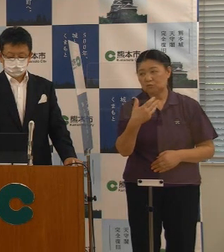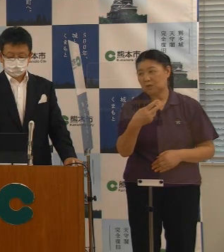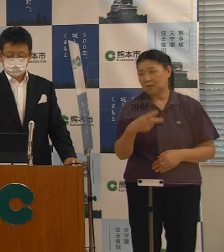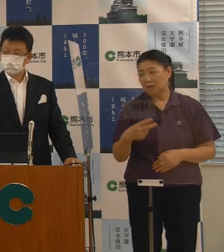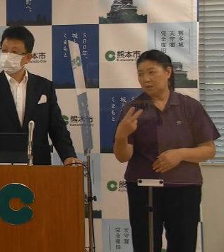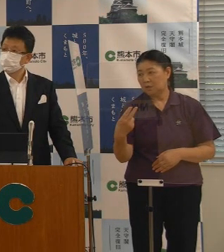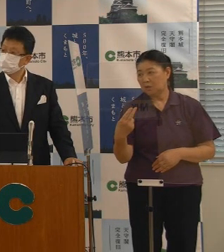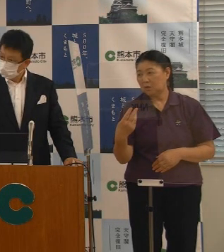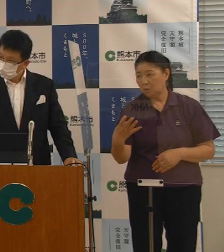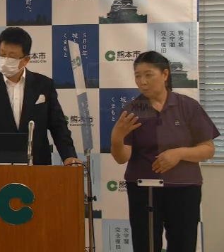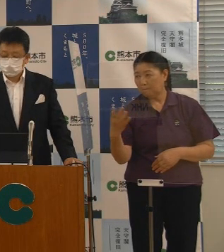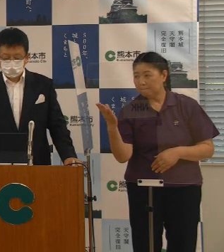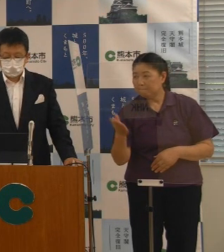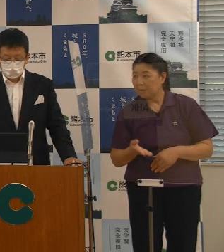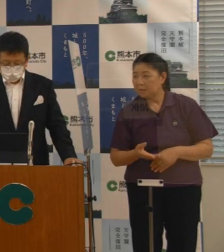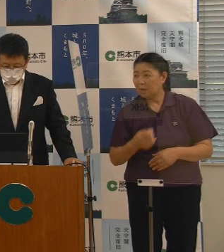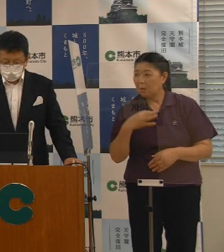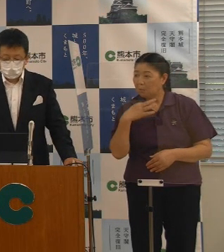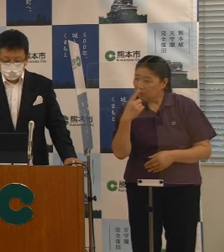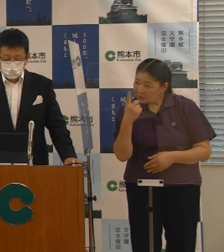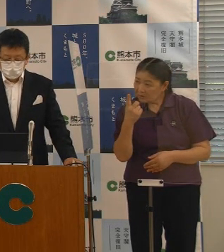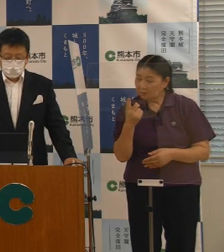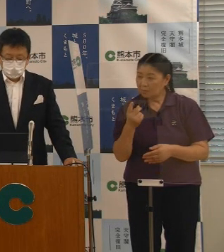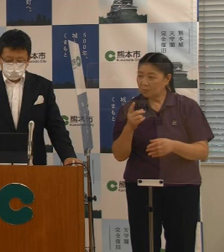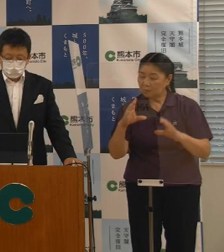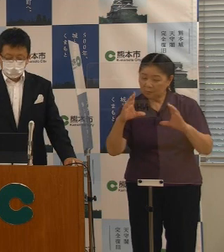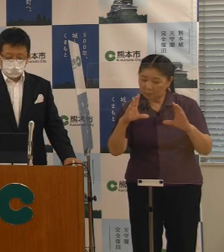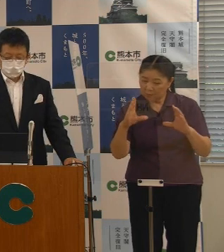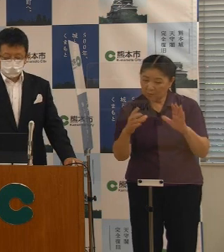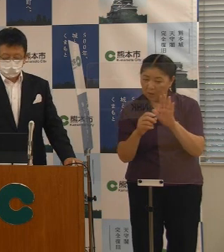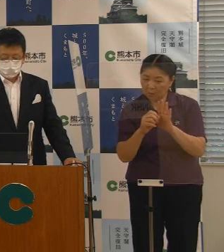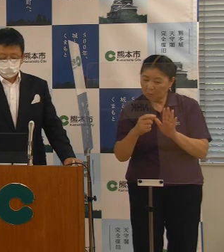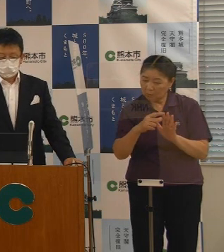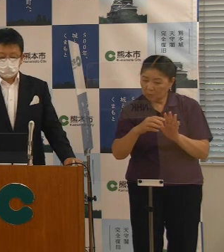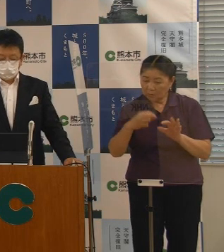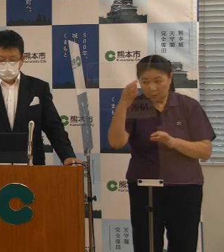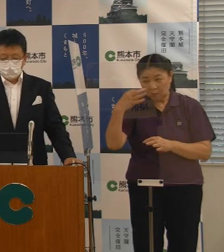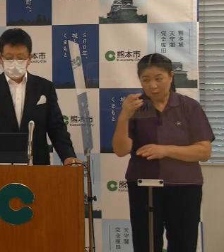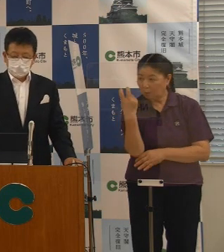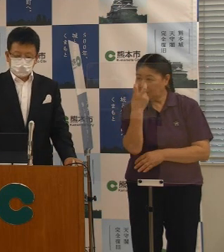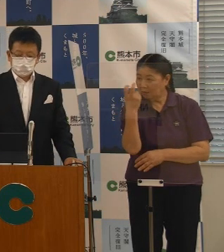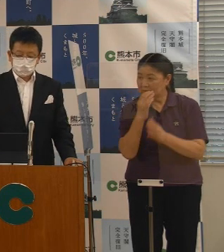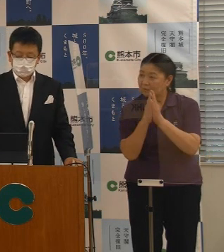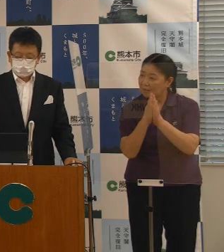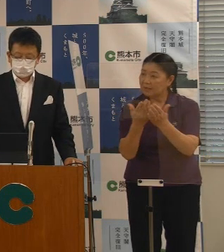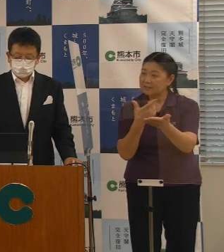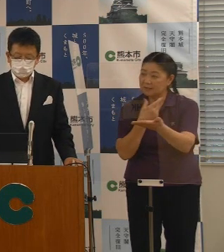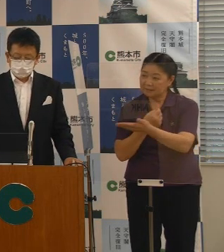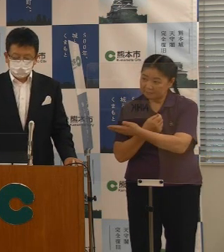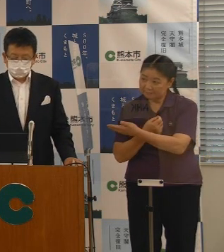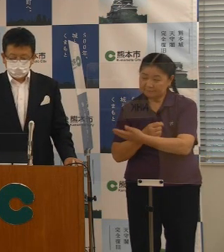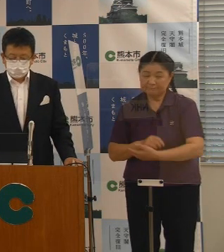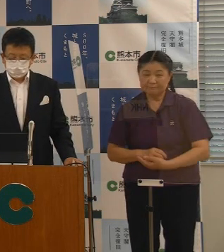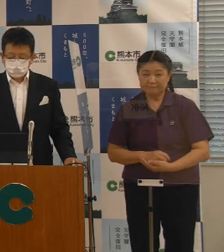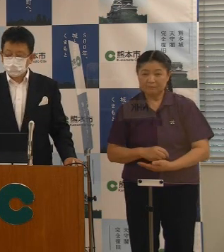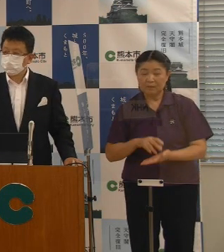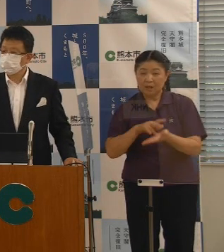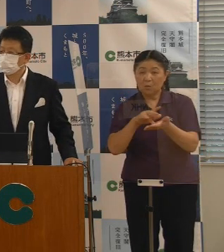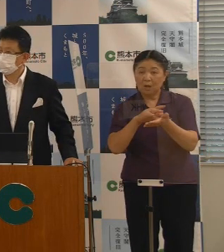63.4% だったというもう一度この評価なり、 はい、はい、ワクチン接